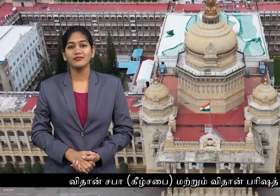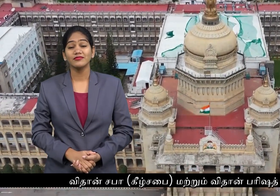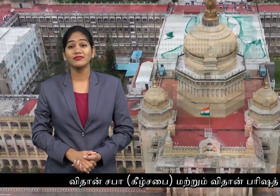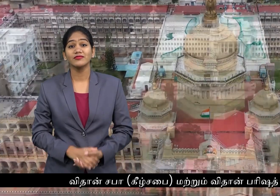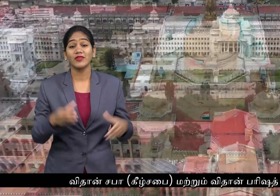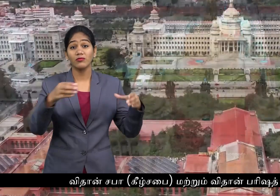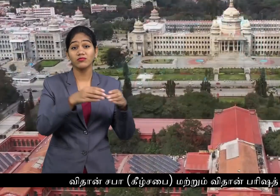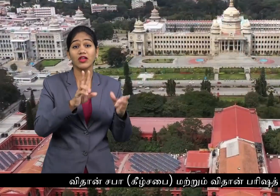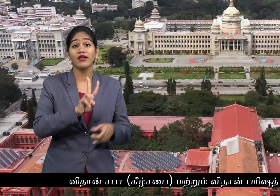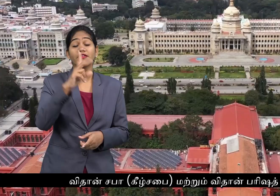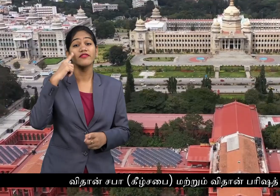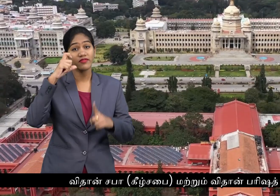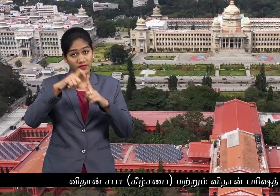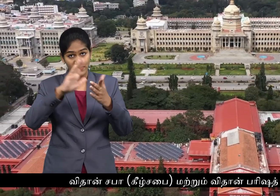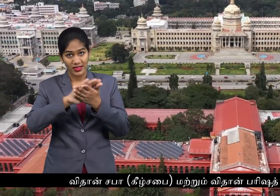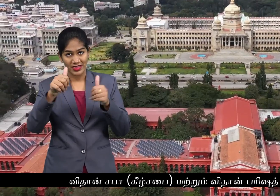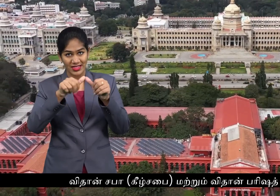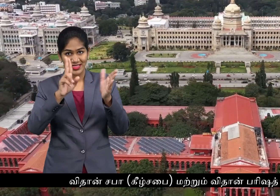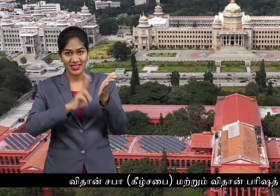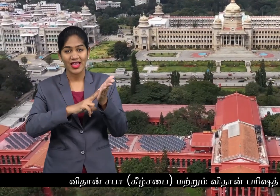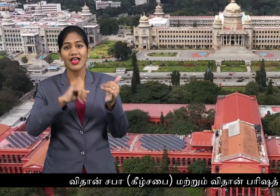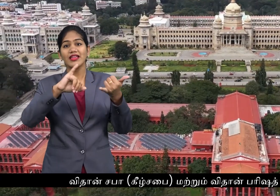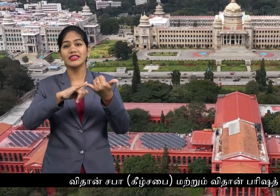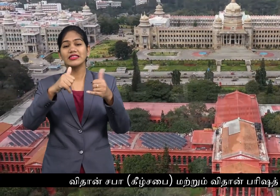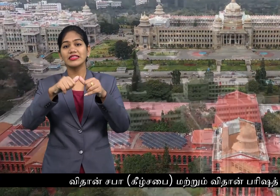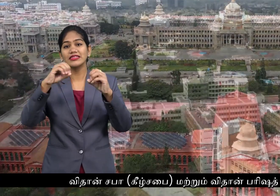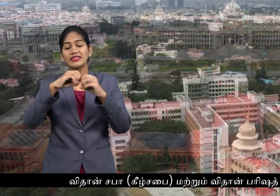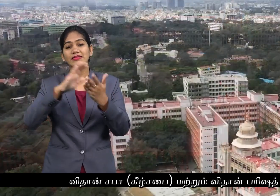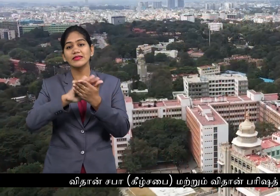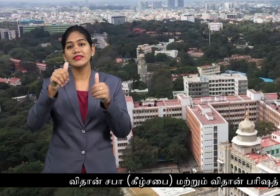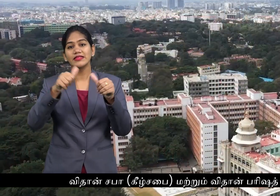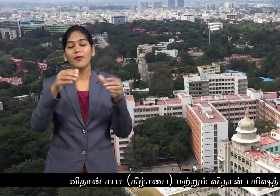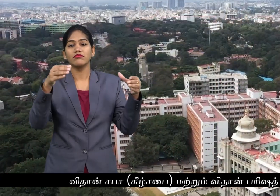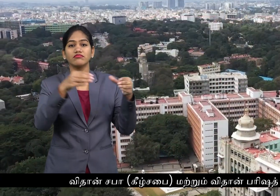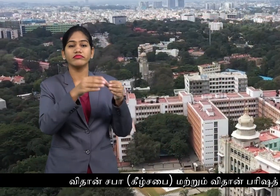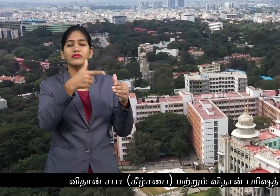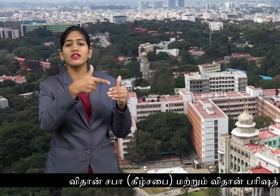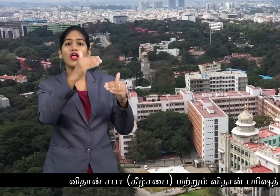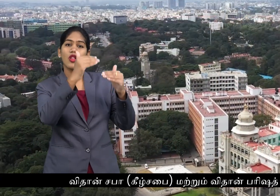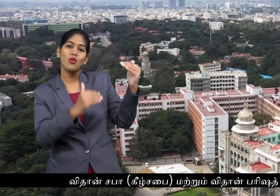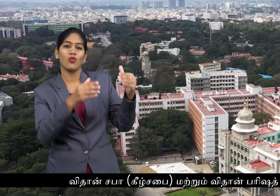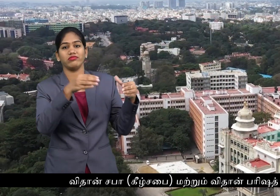விதான் சபா அதாவது கீழ்சபை மற்றும் விதான் பரிஷத் அதாவது மேல் சபை.